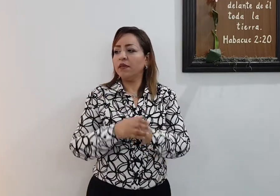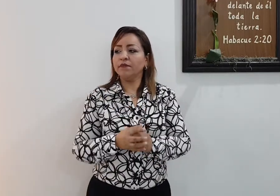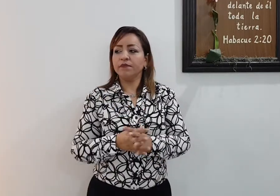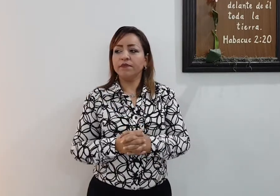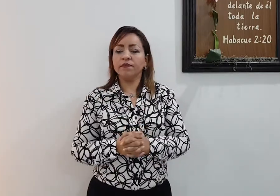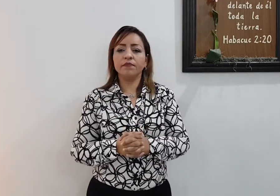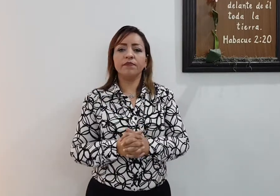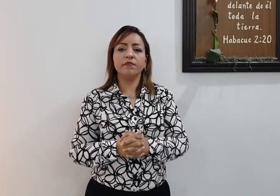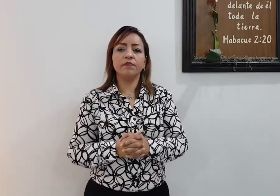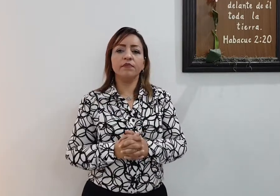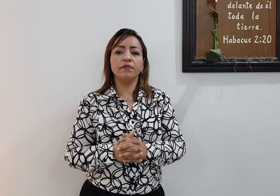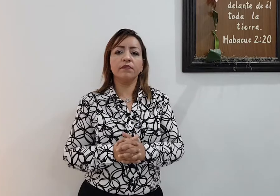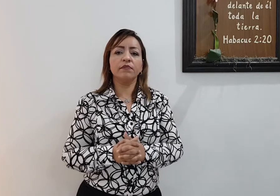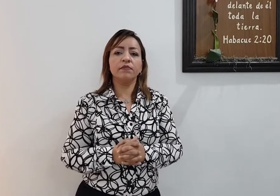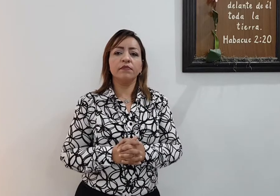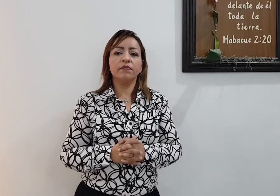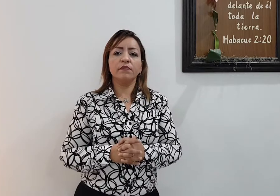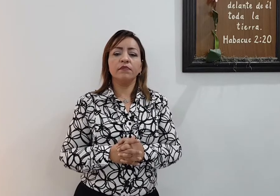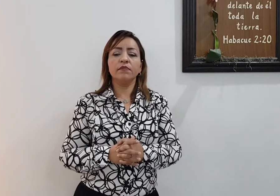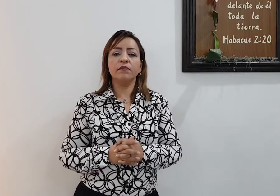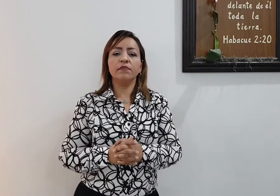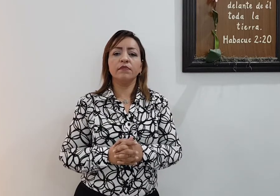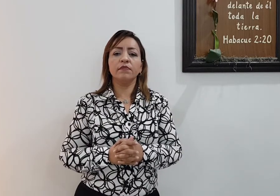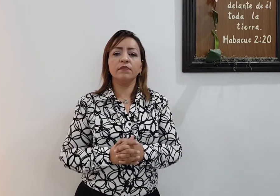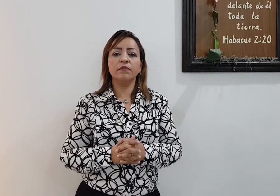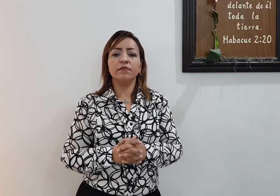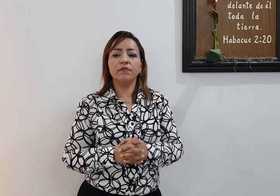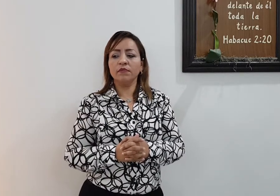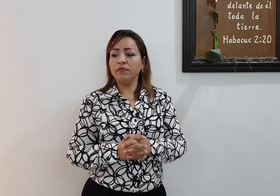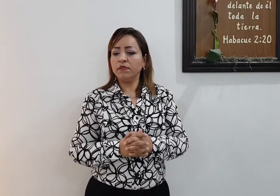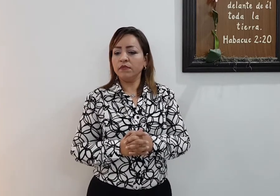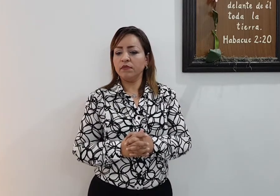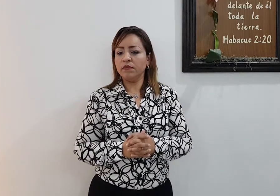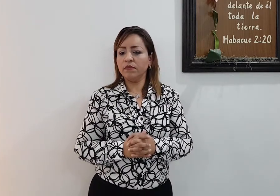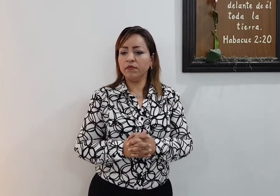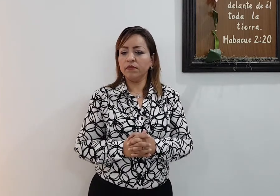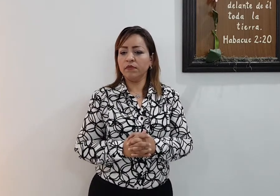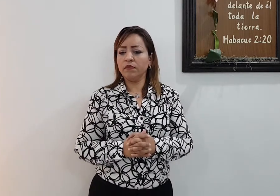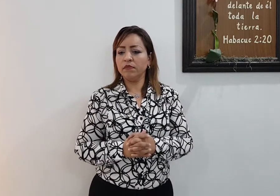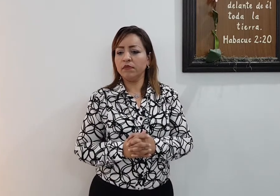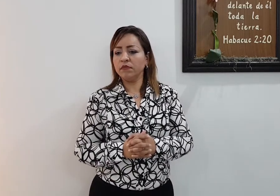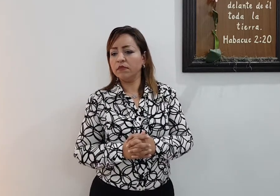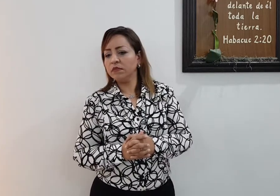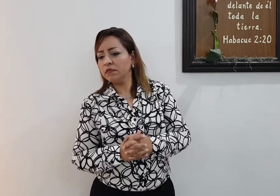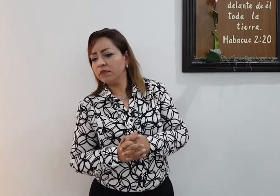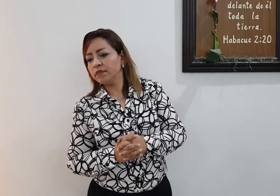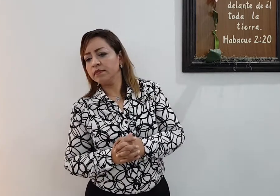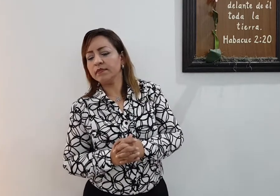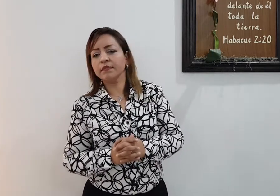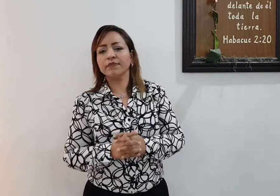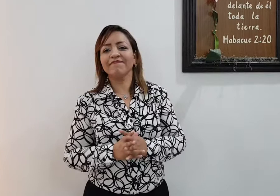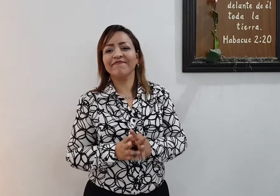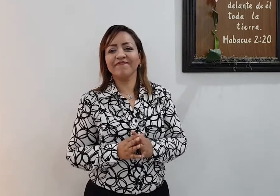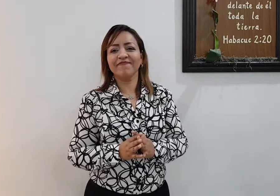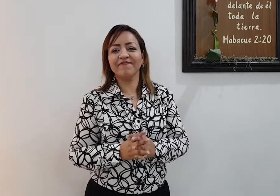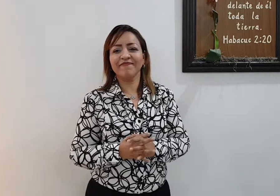saludar. No necesito que todos los días me veas. Y eso duele, hermano. Y cala en lo más profundo de